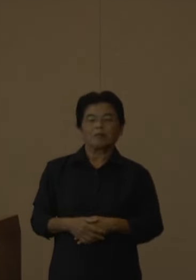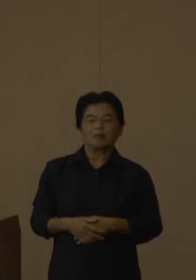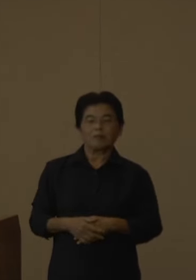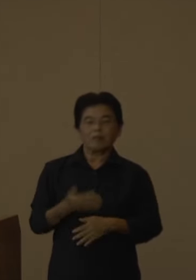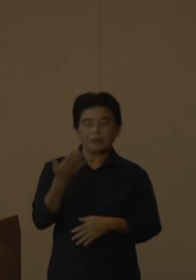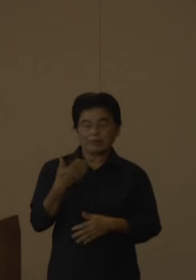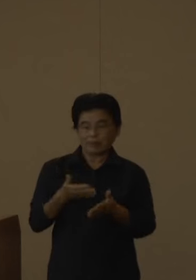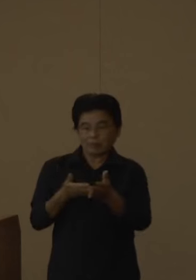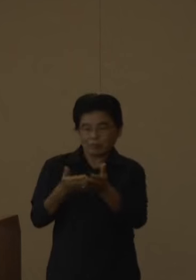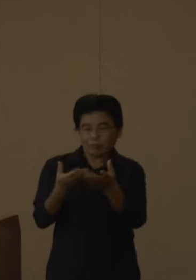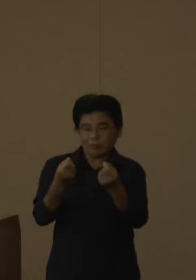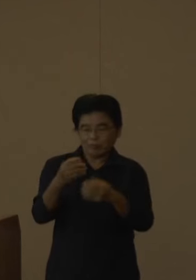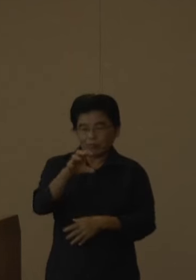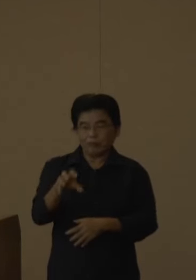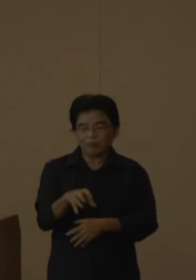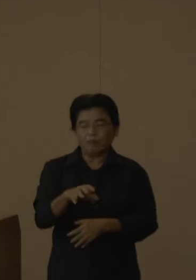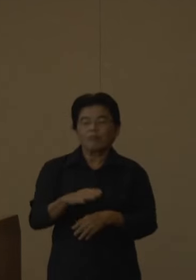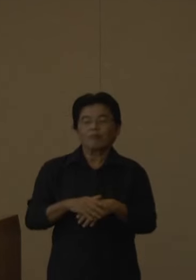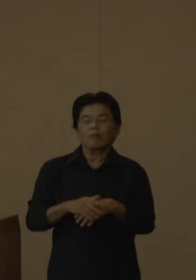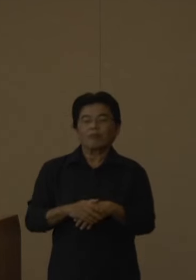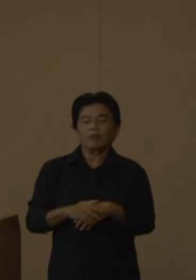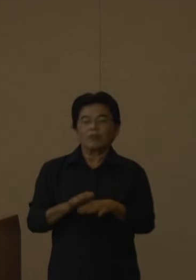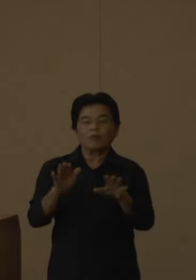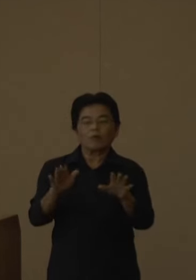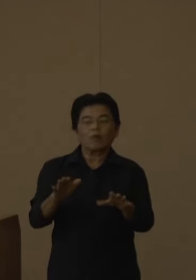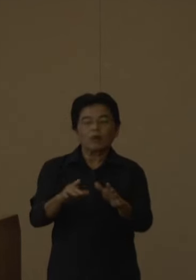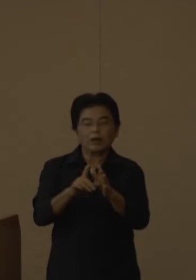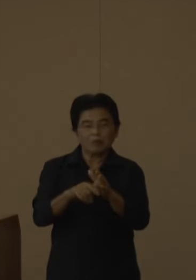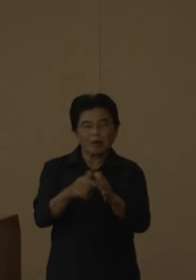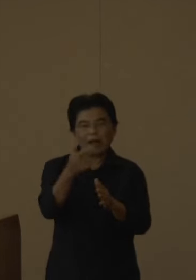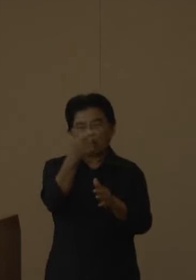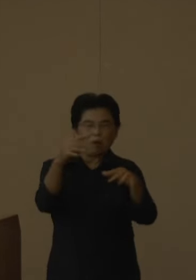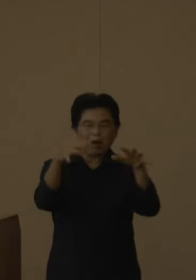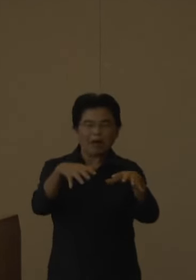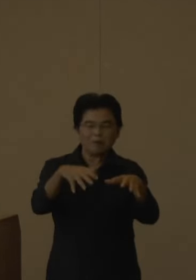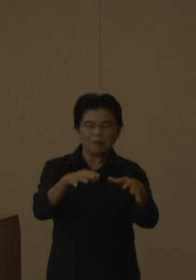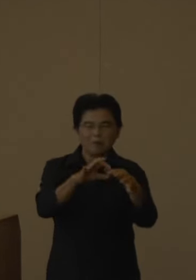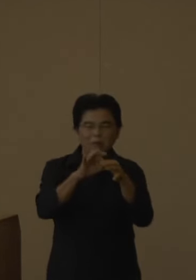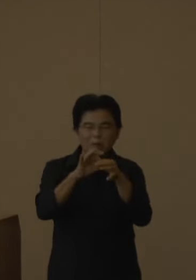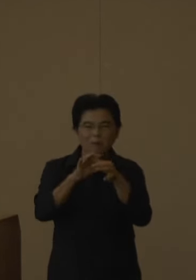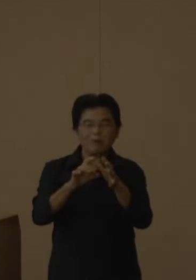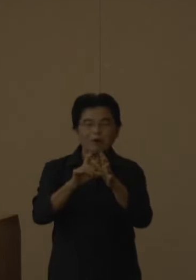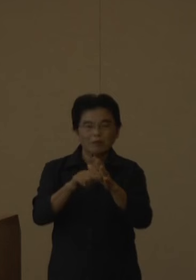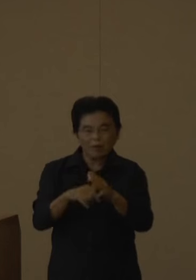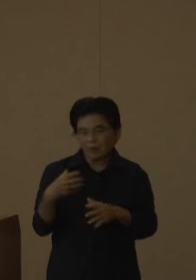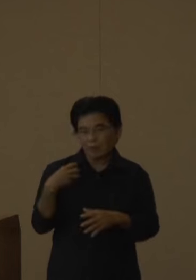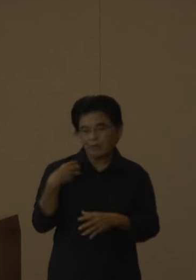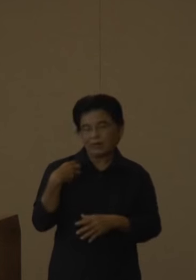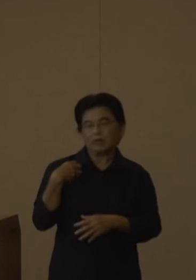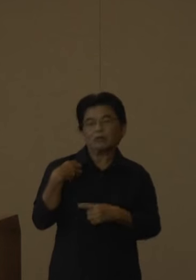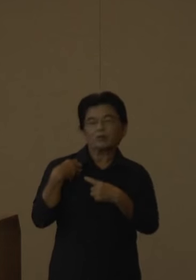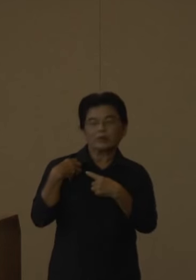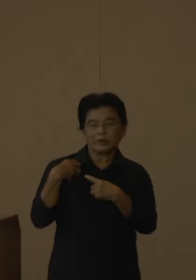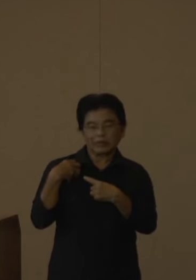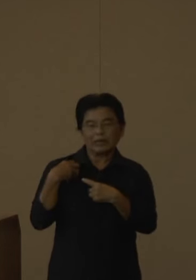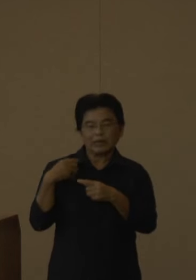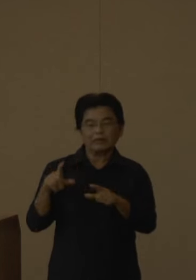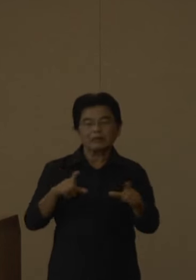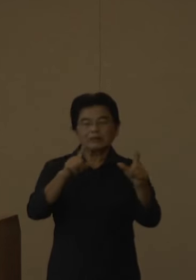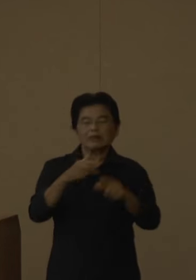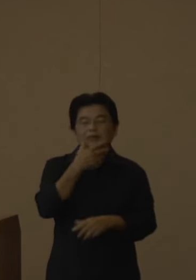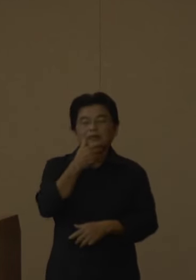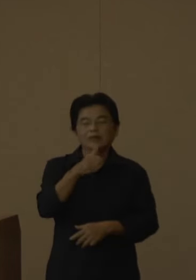あ、先ほども申し上げましたが、今般の場合にはその法律と首相を担当している、生活福